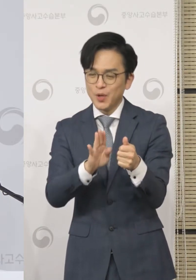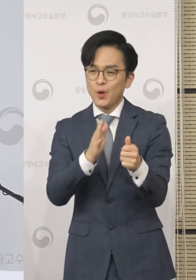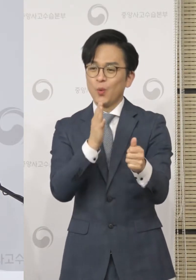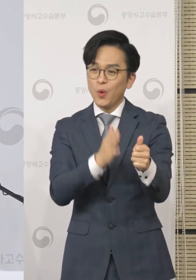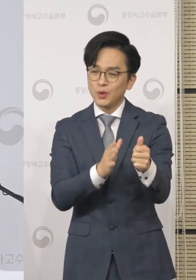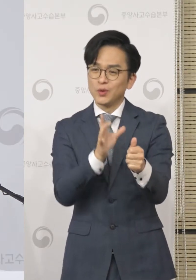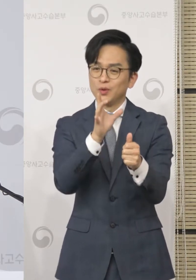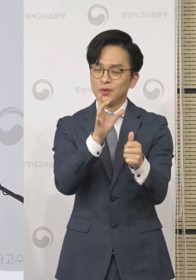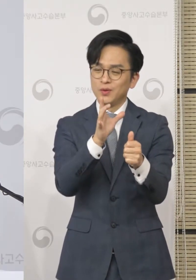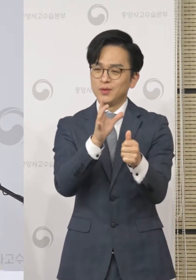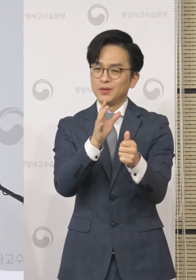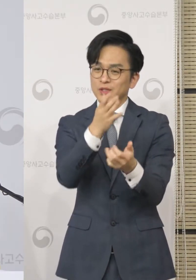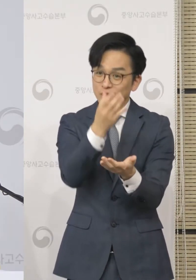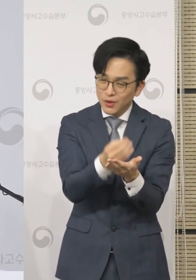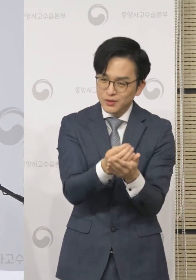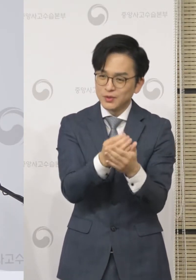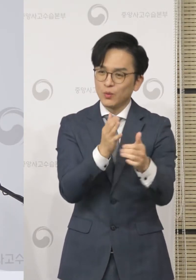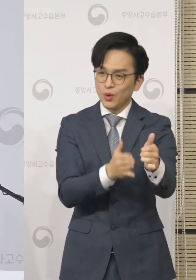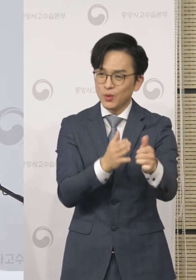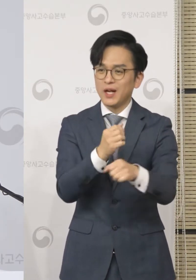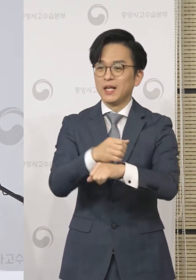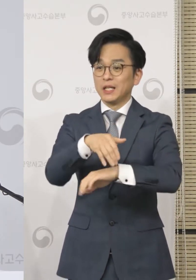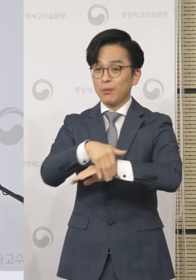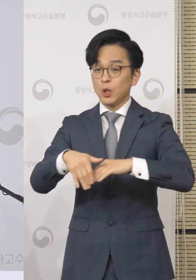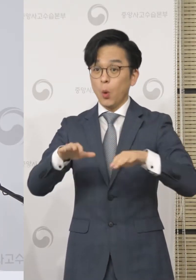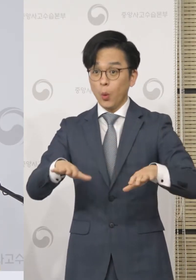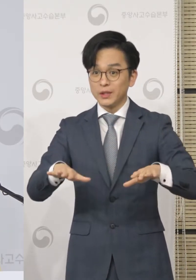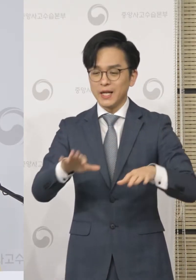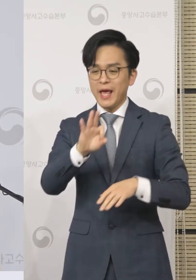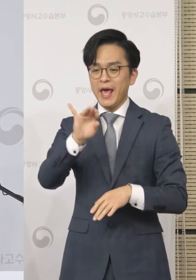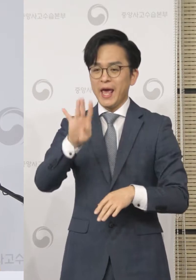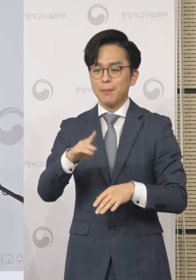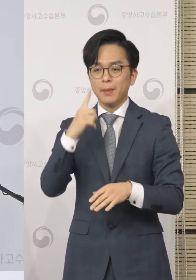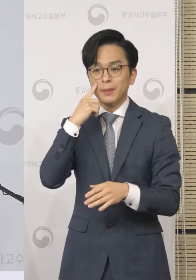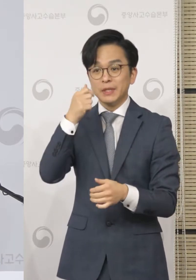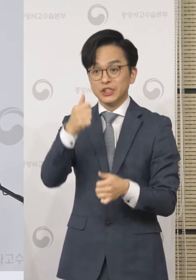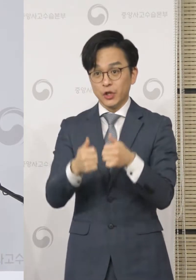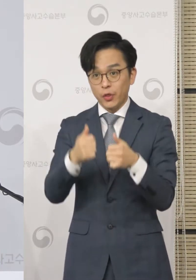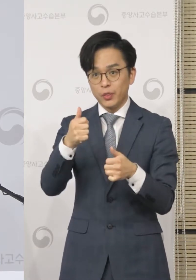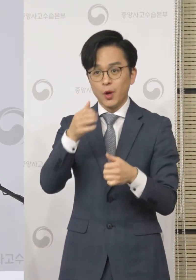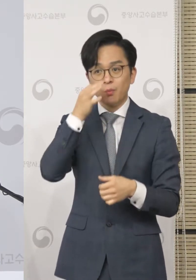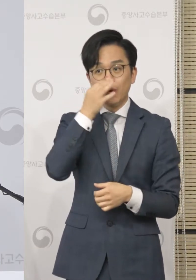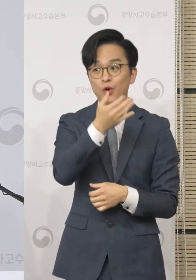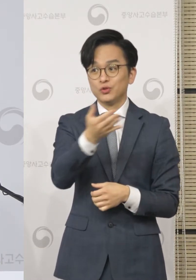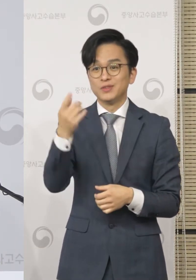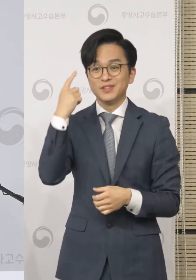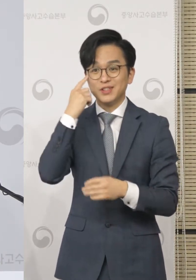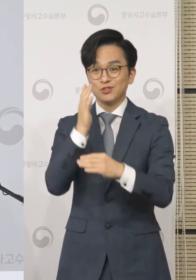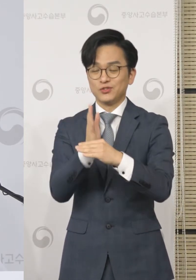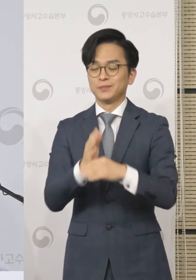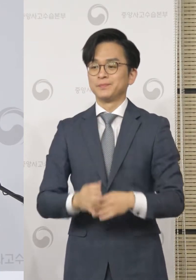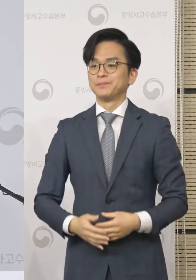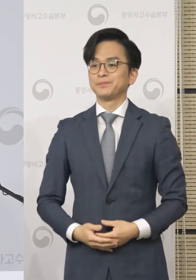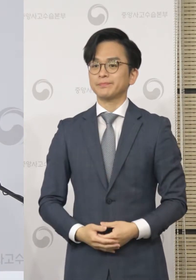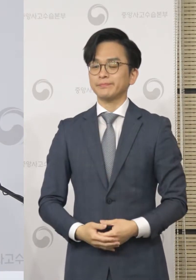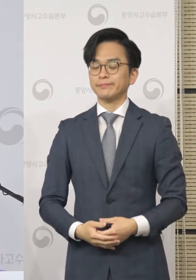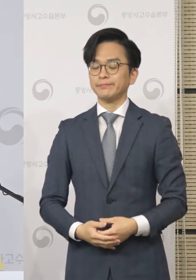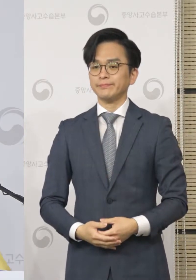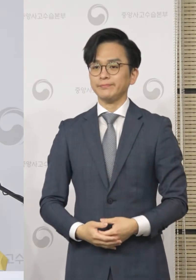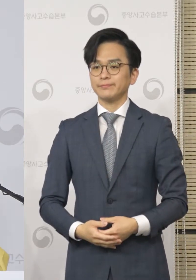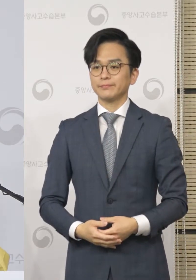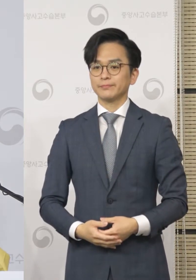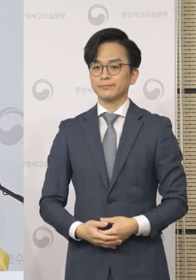참고로 오늘 브리핑 이후 이 앱을 좀 시연하고 상세하게 기자 여러분들께 설명드리도록